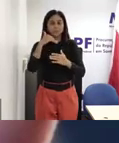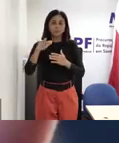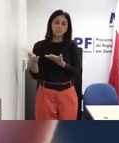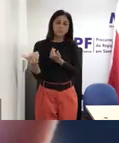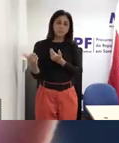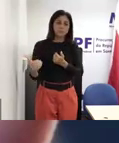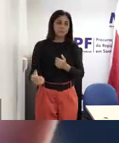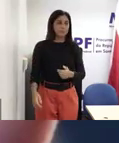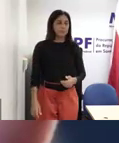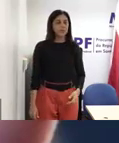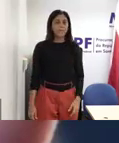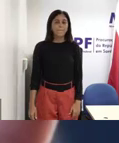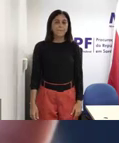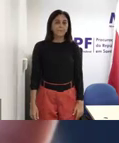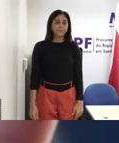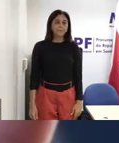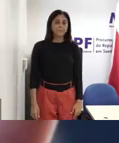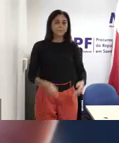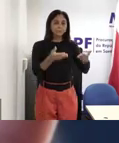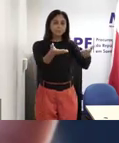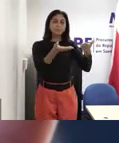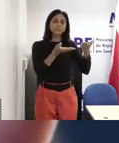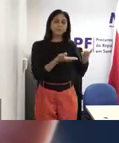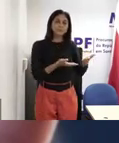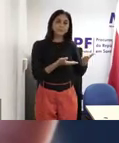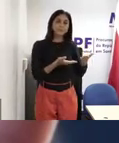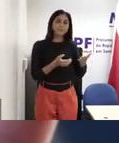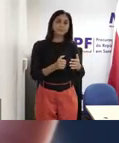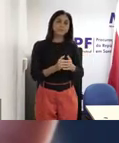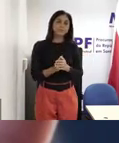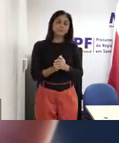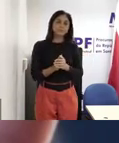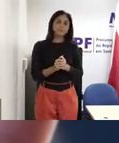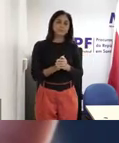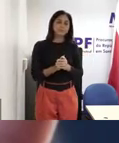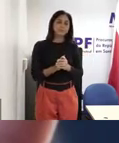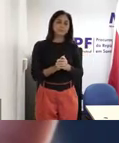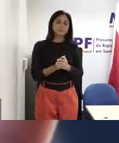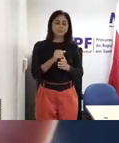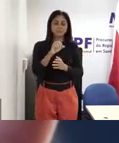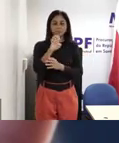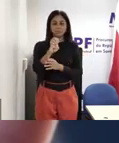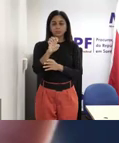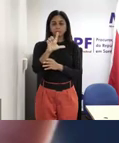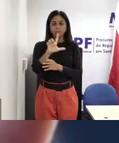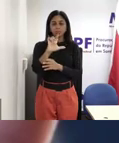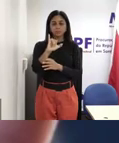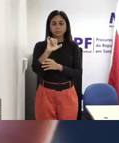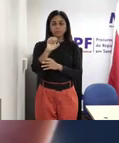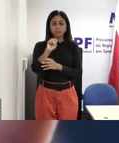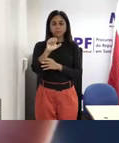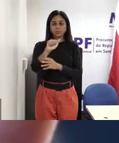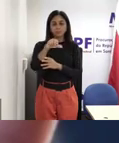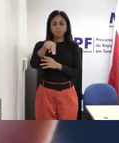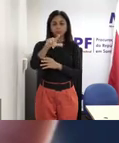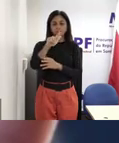me chamo ainda para fazer a mediação desta mesa a senora Elisângela Pinheiro integrante